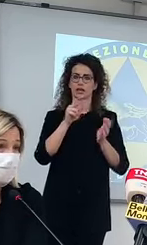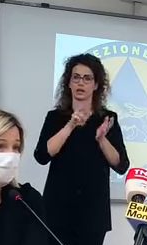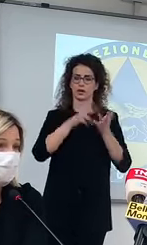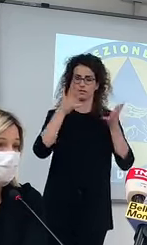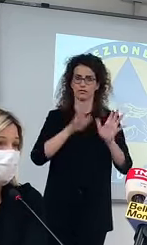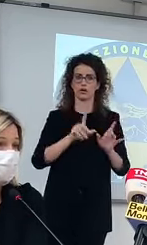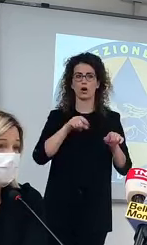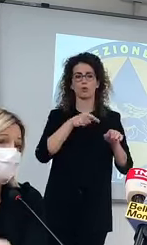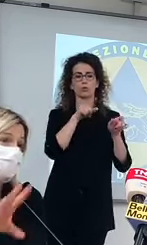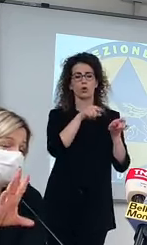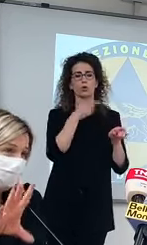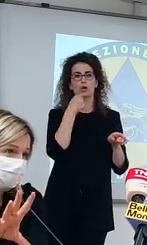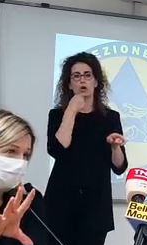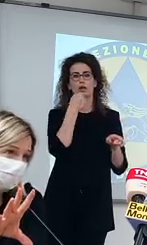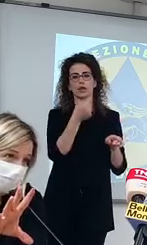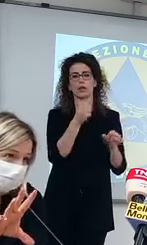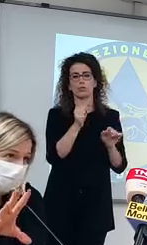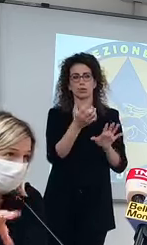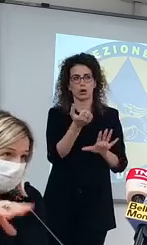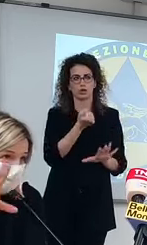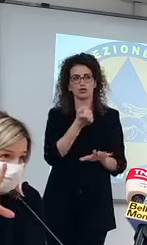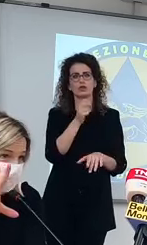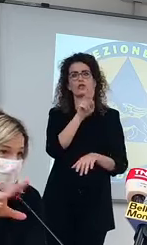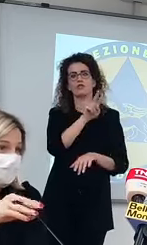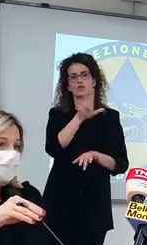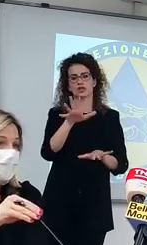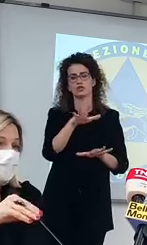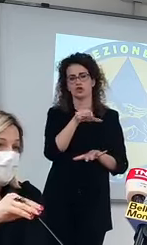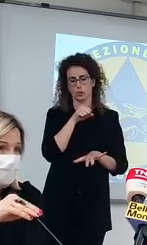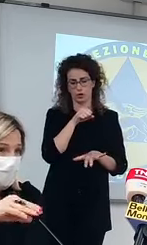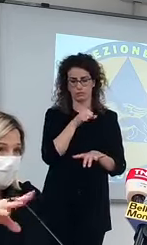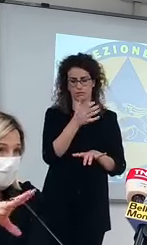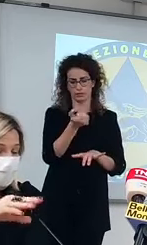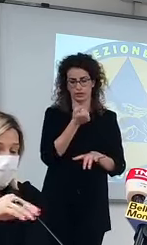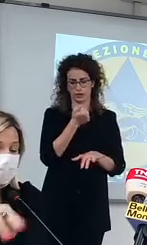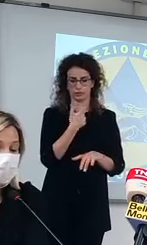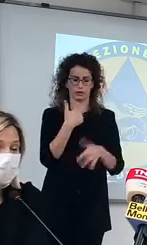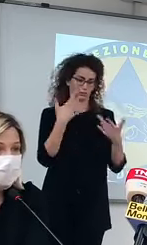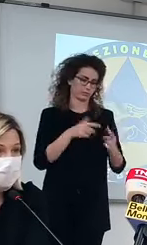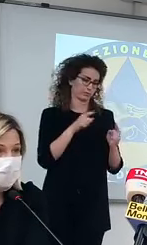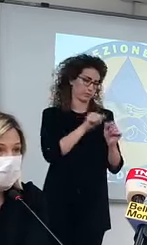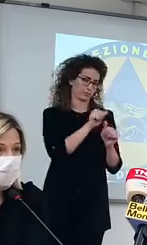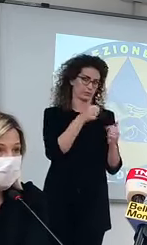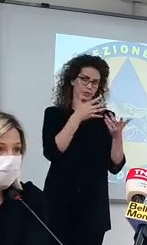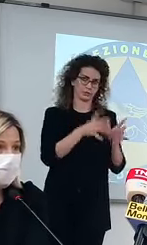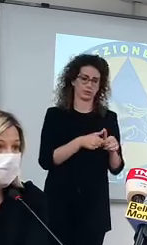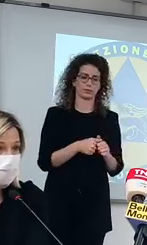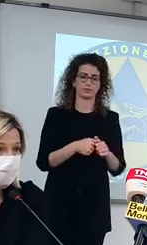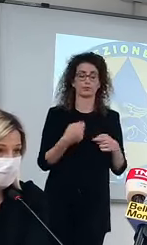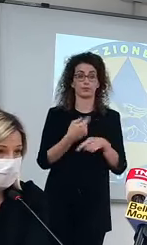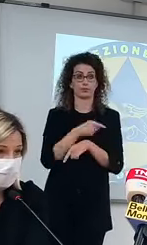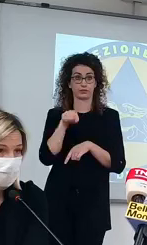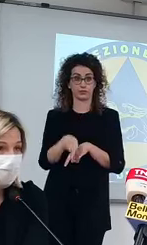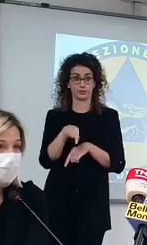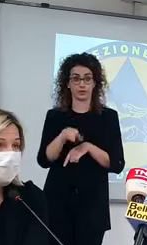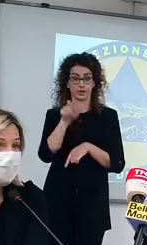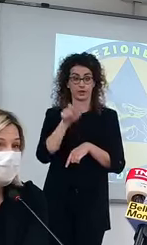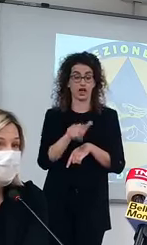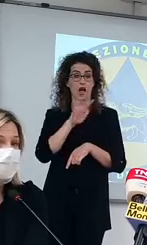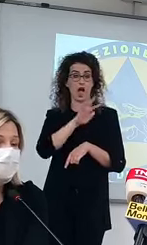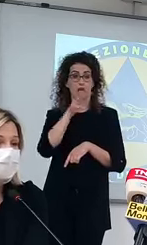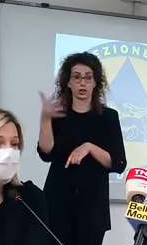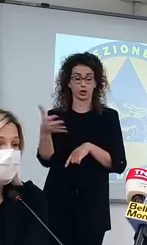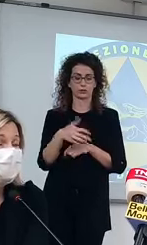se potevano anticiparlo, hanno anticipato il 25, quindi il primo caso quello. Questo era un altro caso